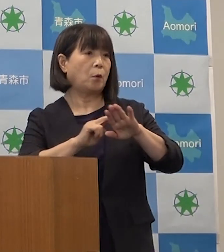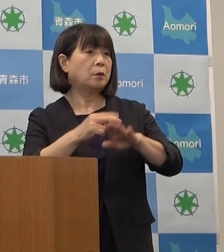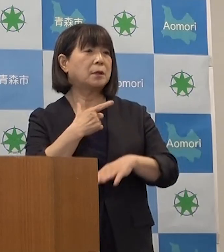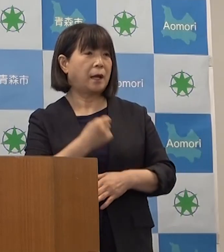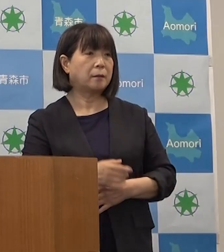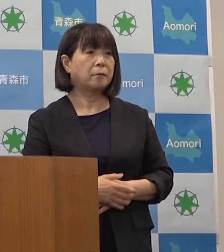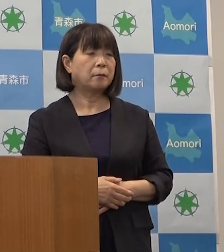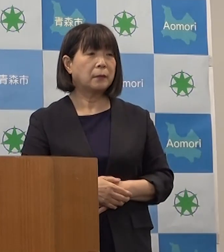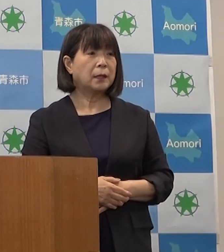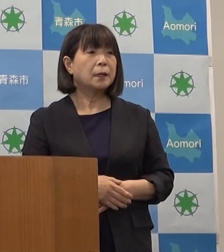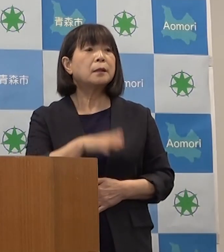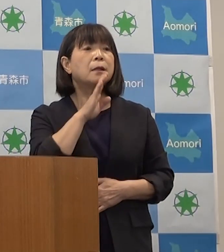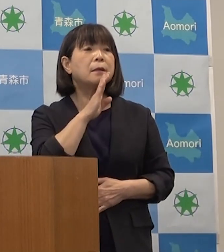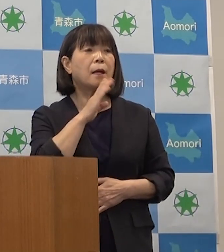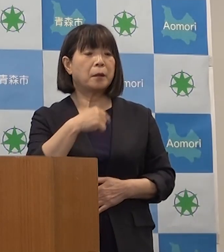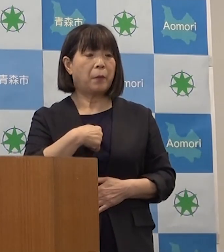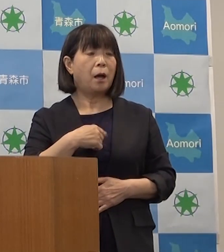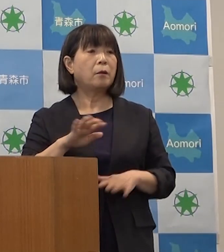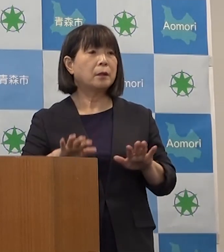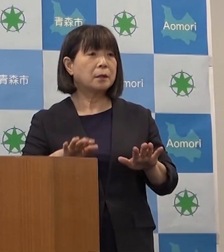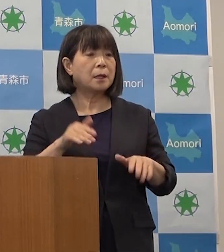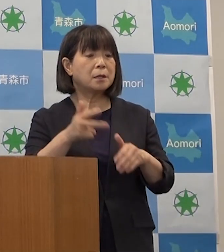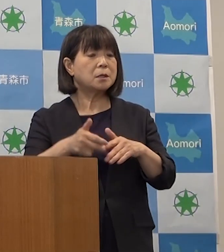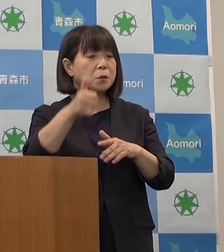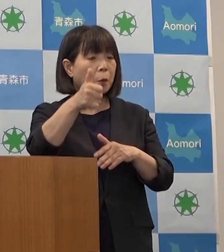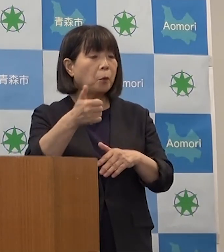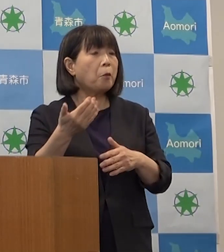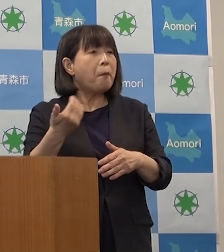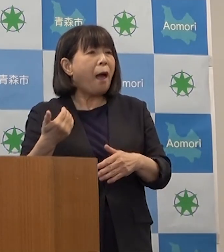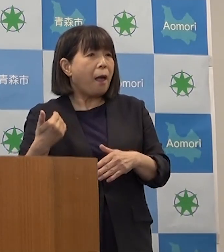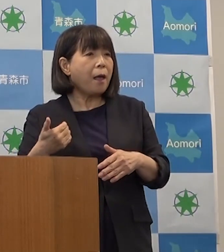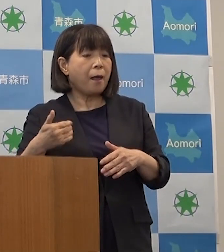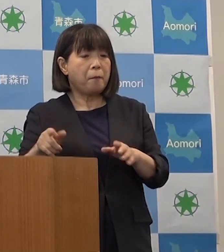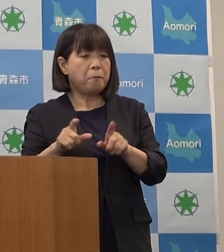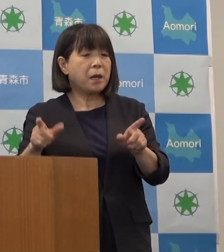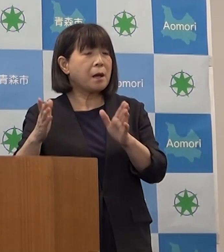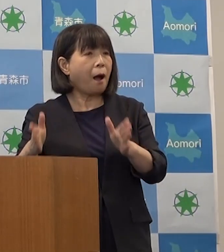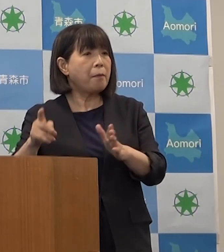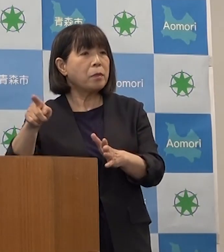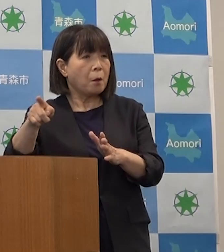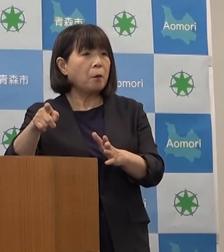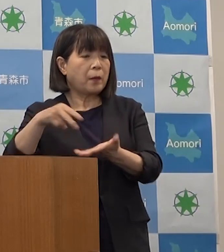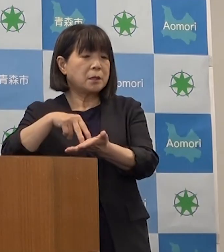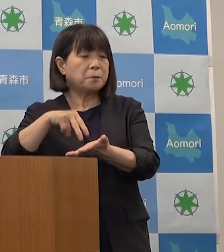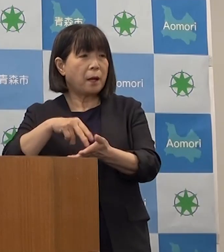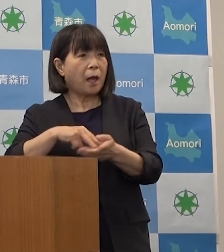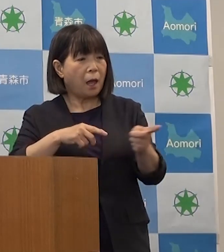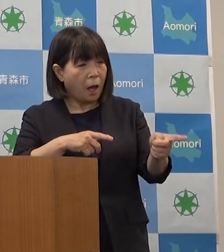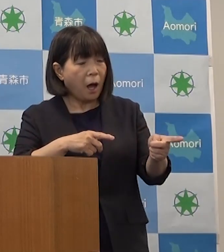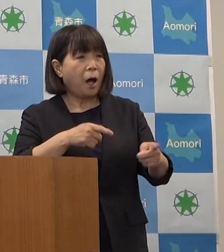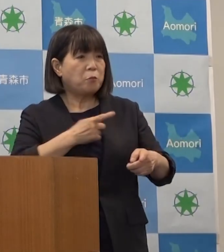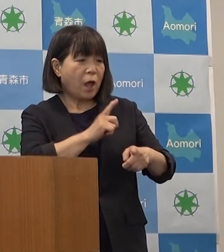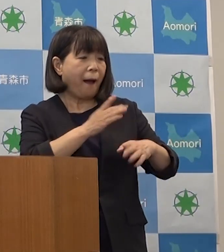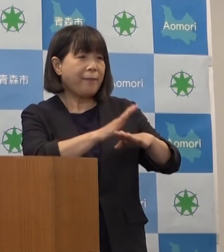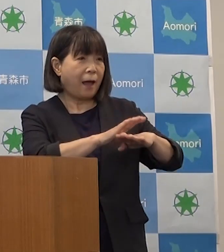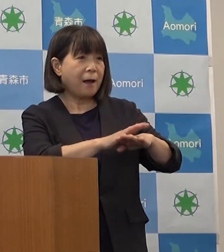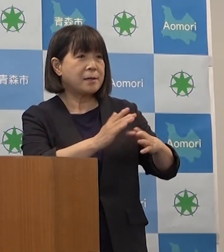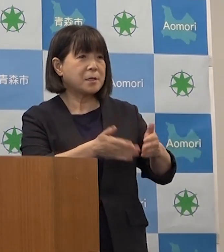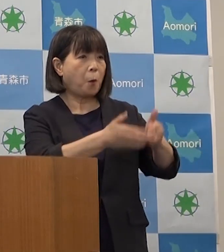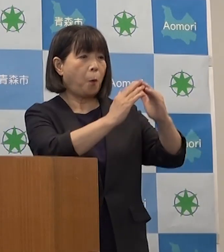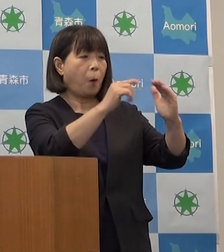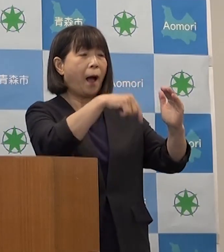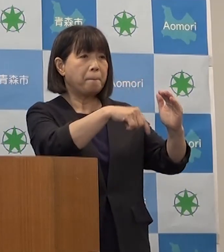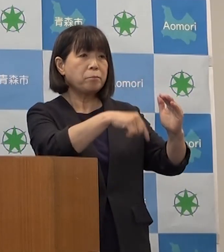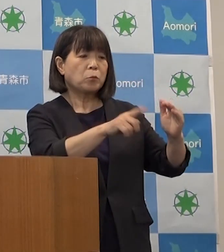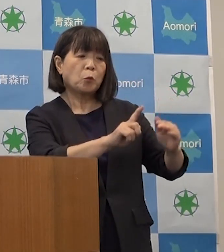で、実際に私は市長になる前から民間の立場で、あそこをどうすればいいんだろうとか、そういう街づくりの観点でいろんな